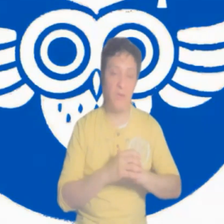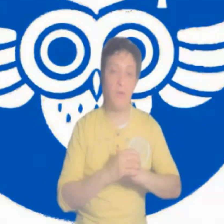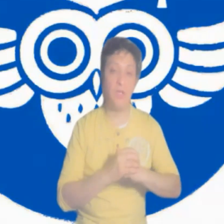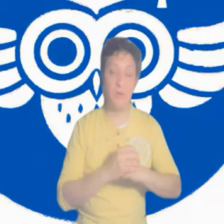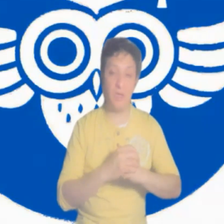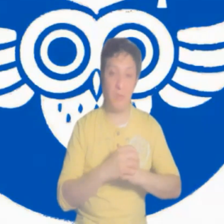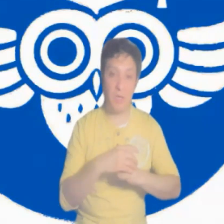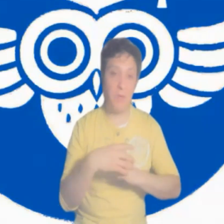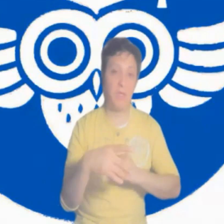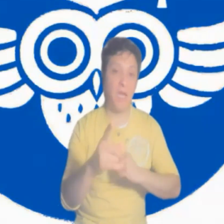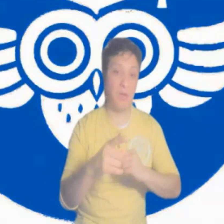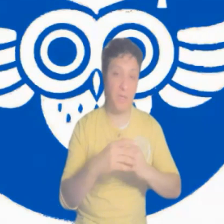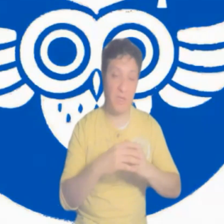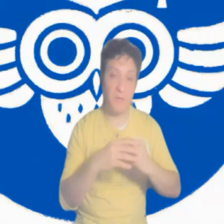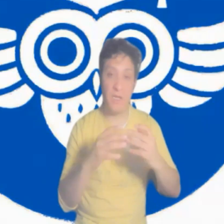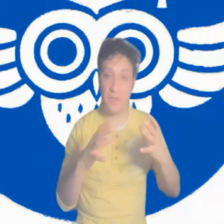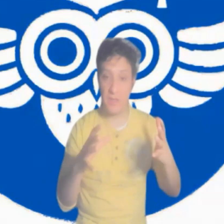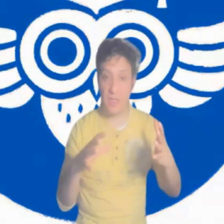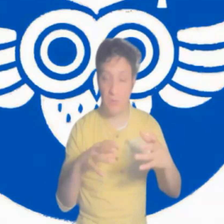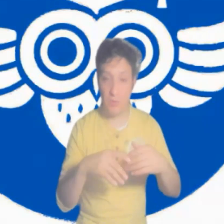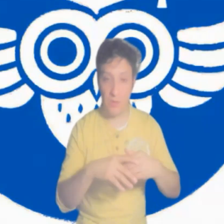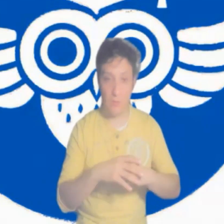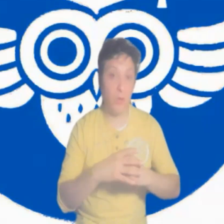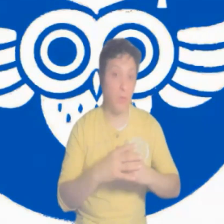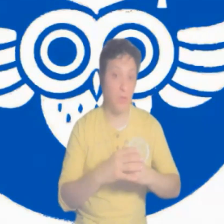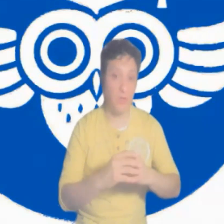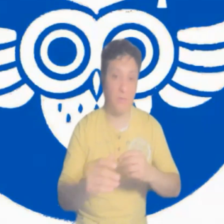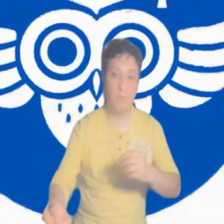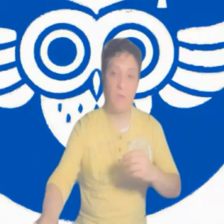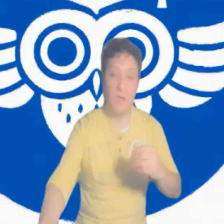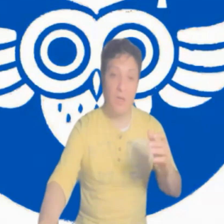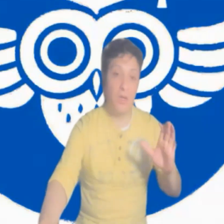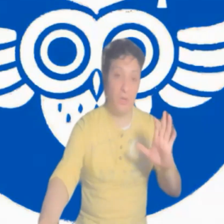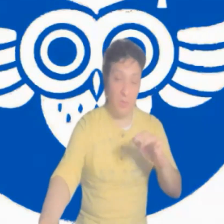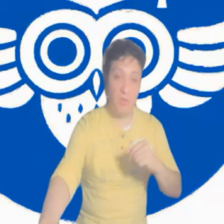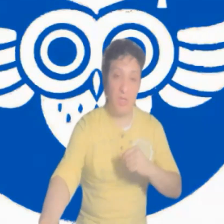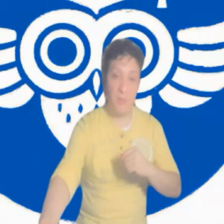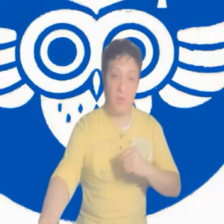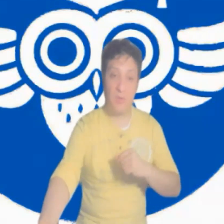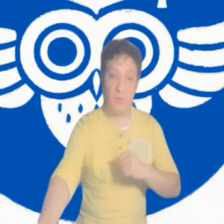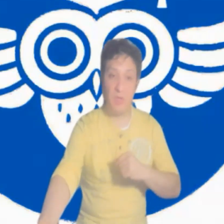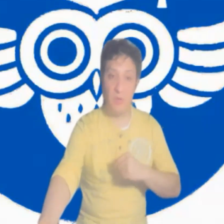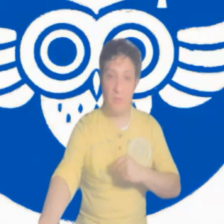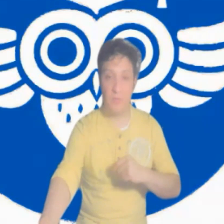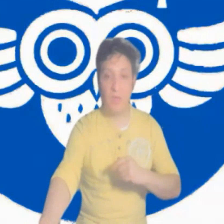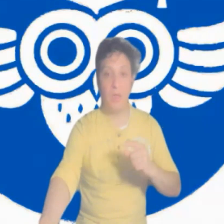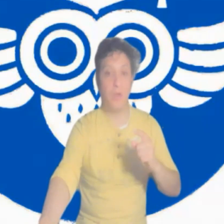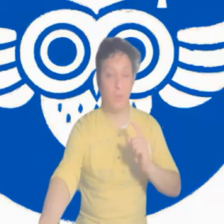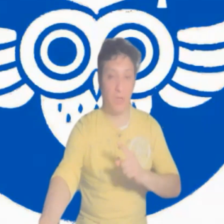y fonéticos de las palabras a lo que se refiere que se transforma o evoluciona. Nos vemos en el próximo video.